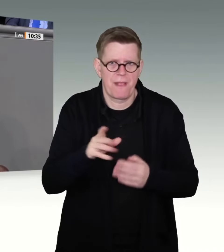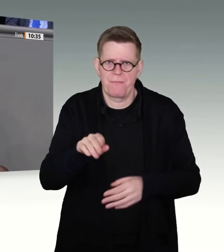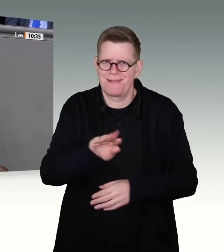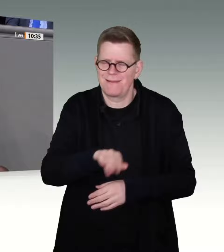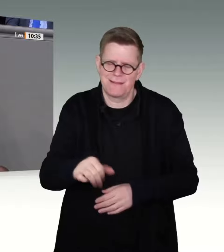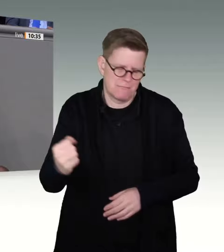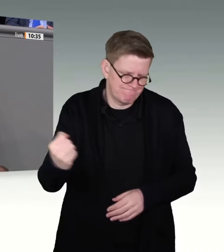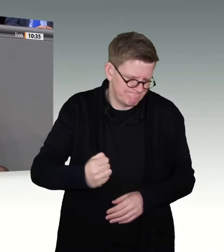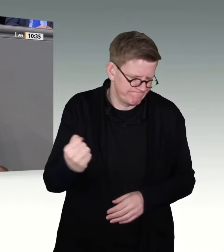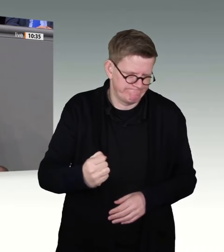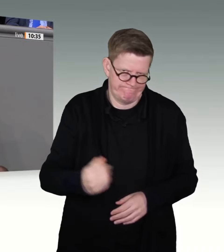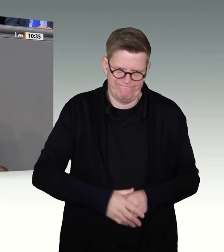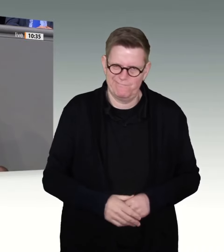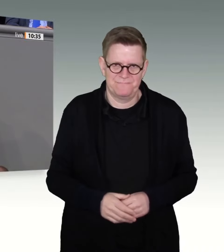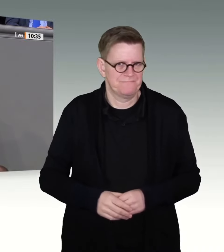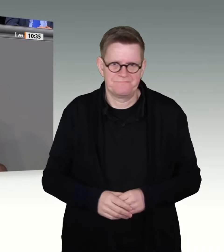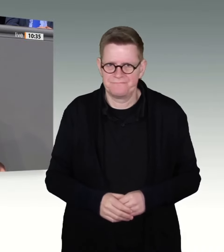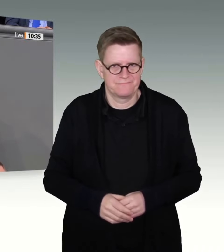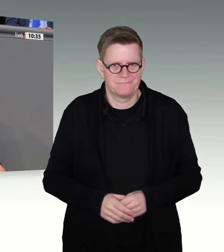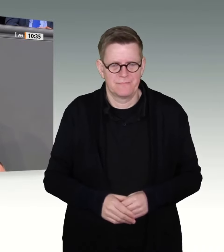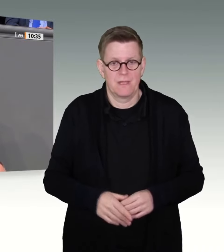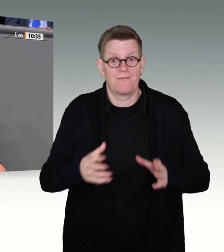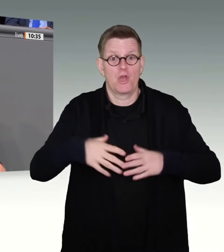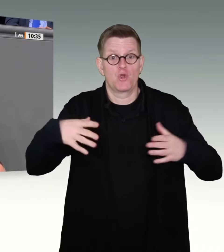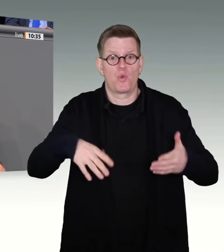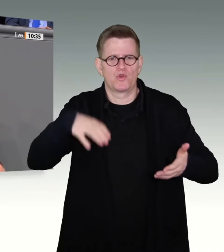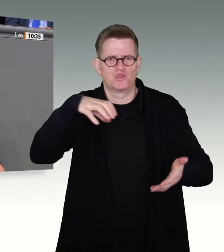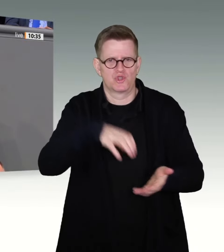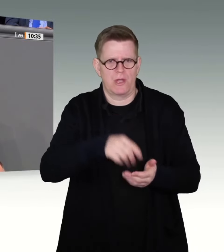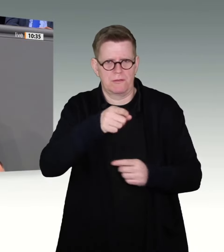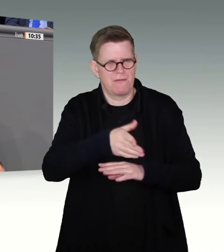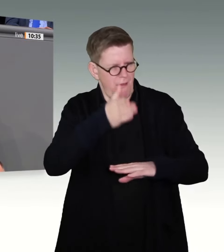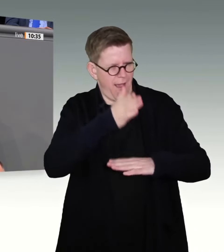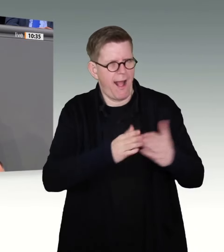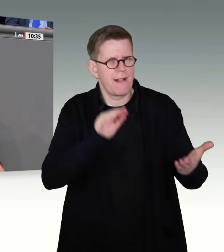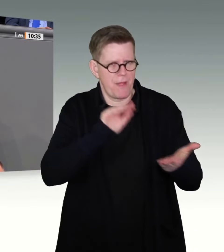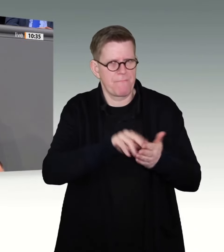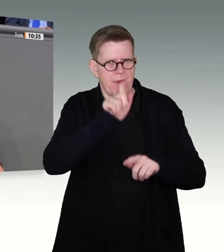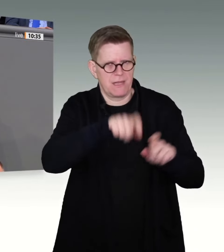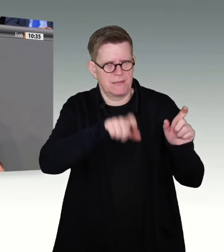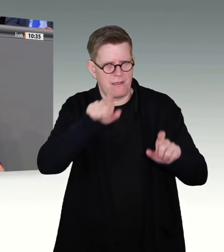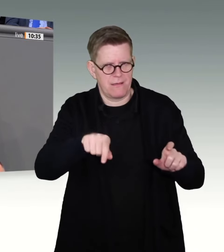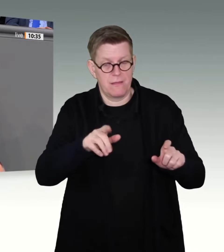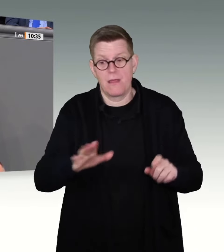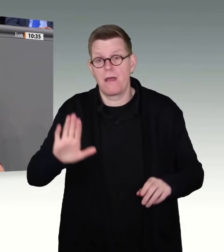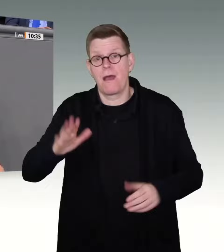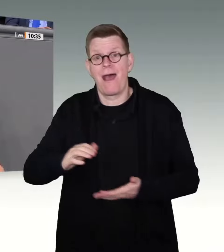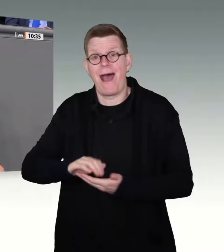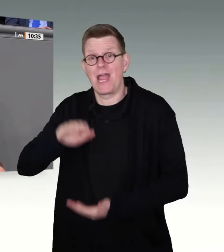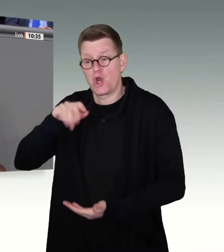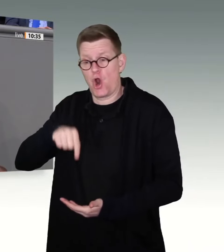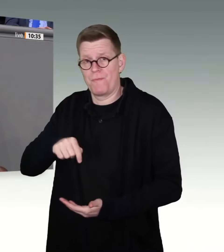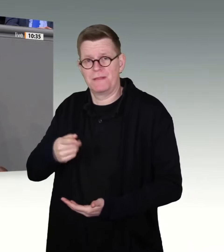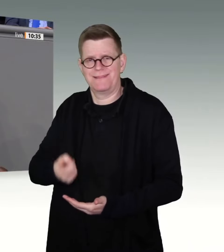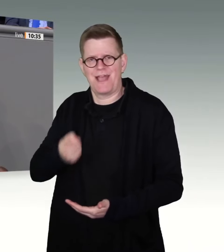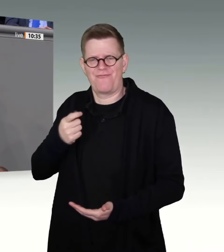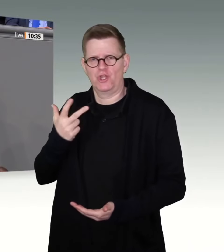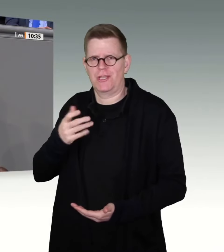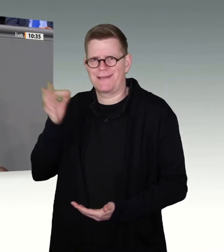Kindern. Die Hälfte aller Mieter in Großstädten muss jetzt schon über 30 Prozent ihres Einkommens für die Miete aufbringen.